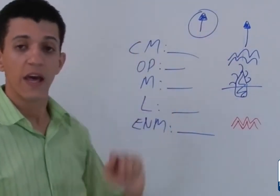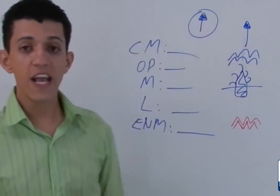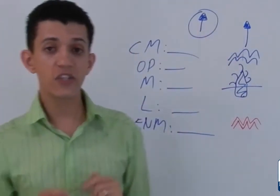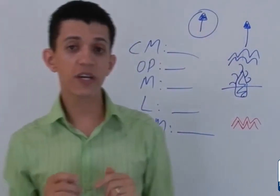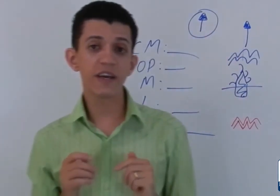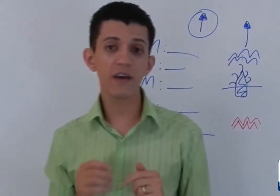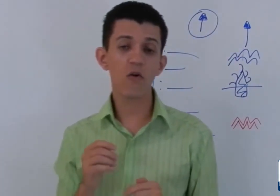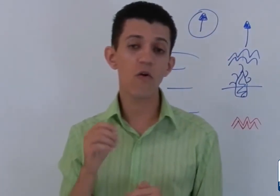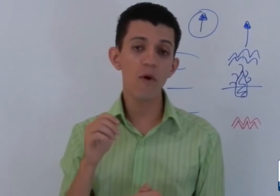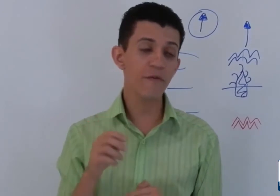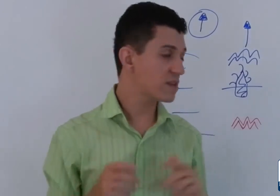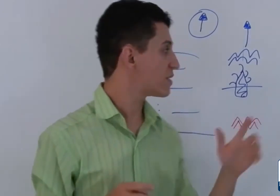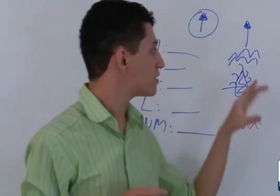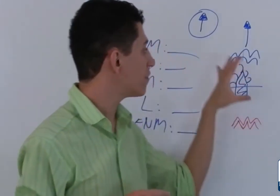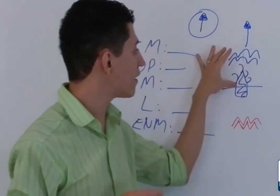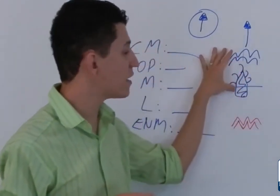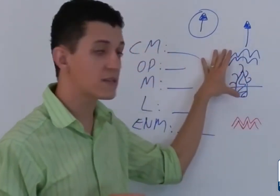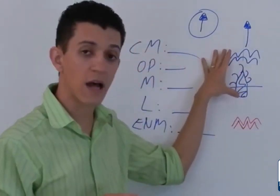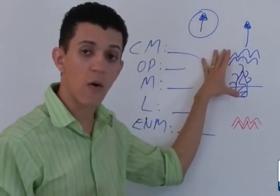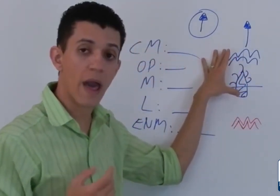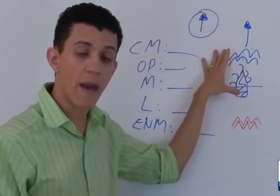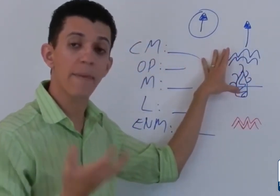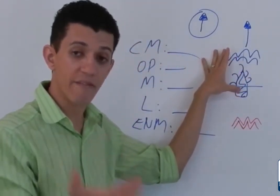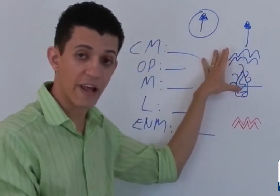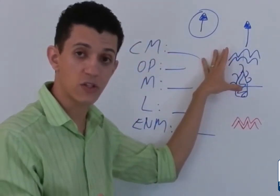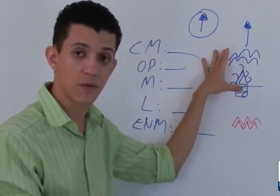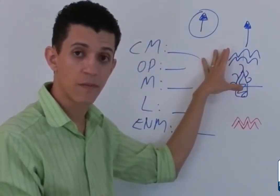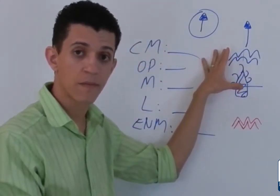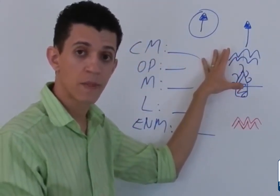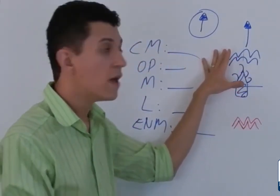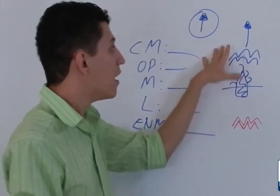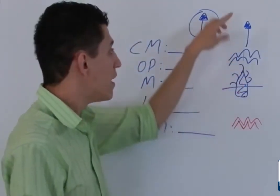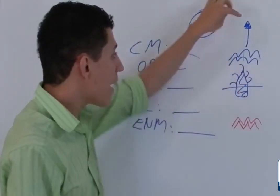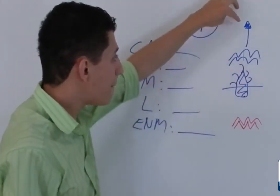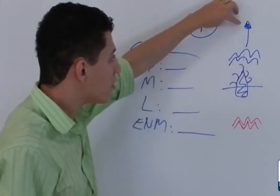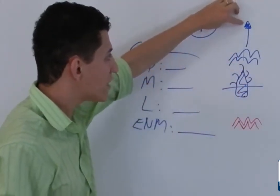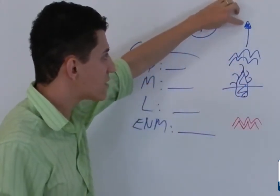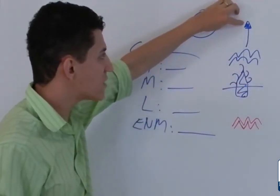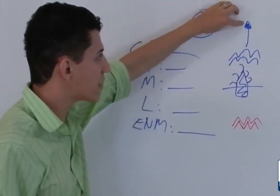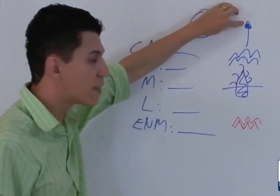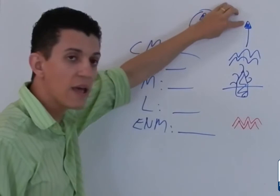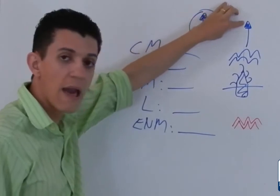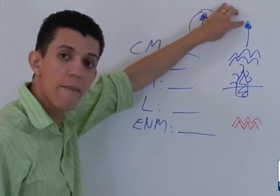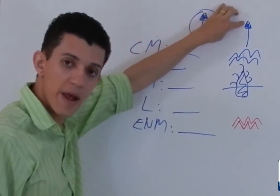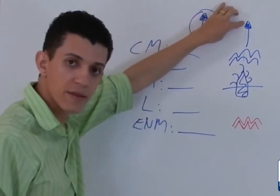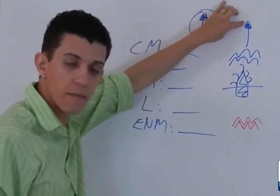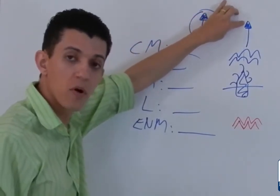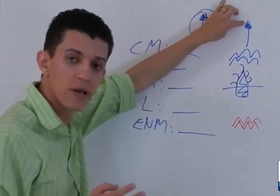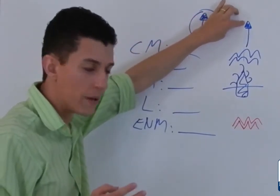indica que o movimento que está sendo feito nesse sinal é para frente. E a ponta dessa seta aqui é preta. Por quê?